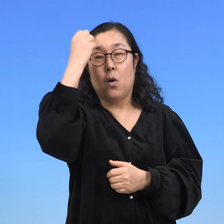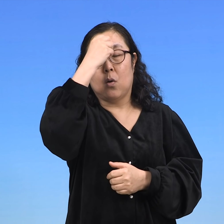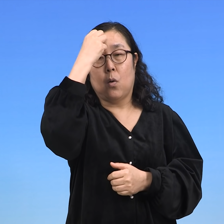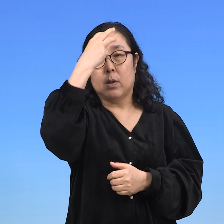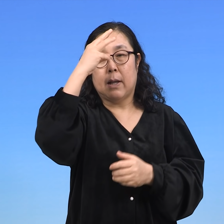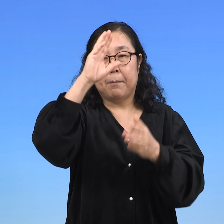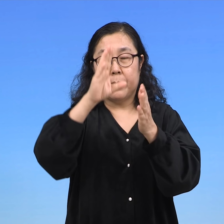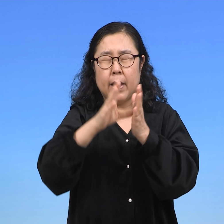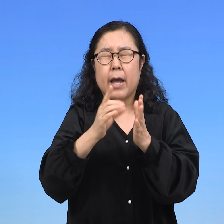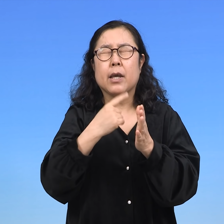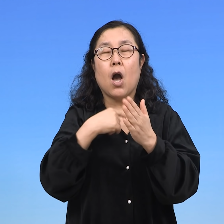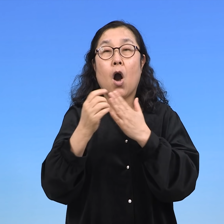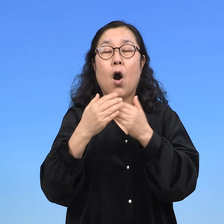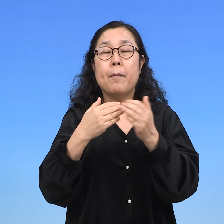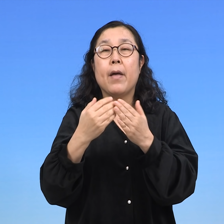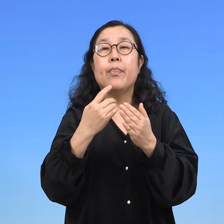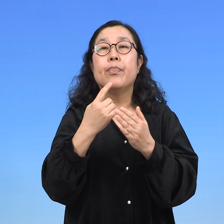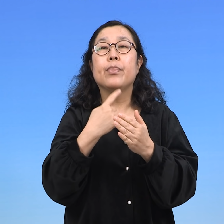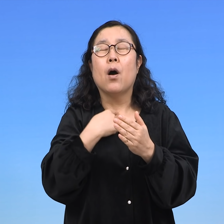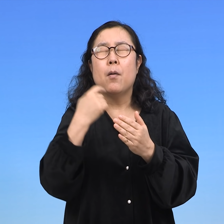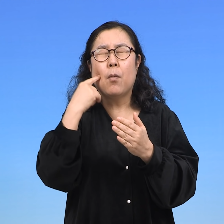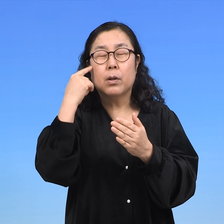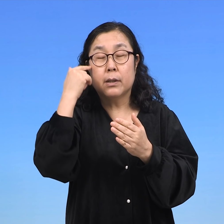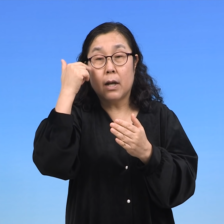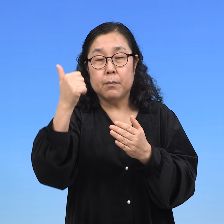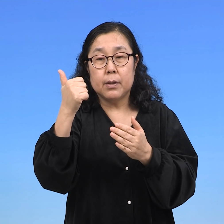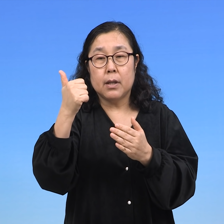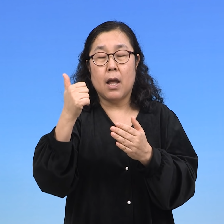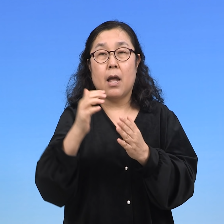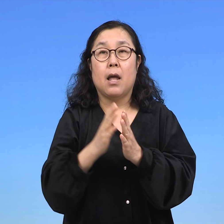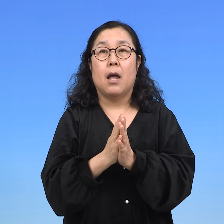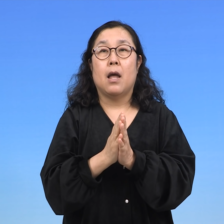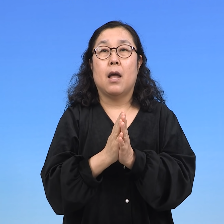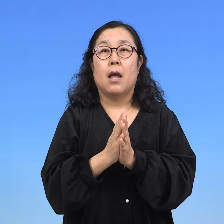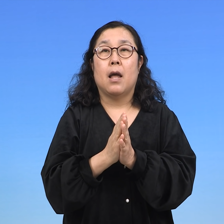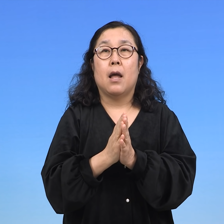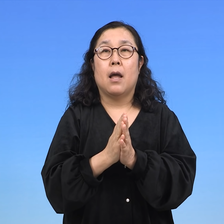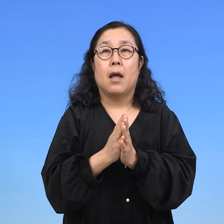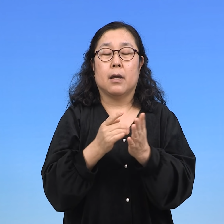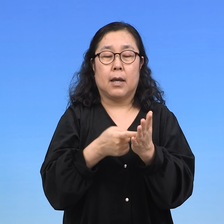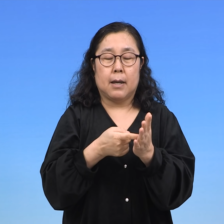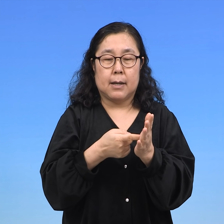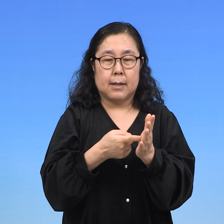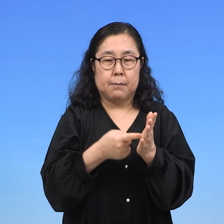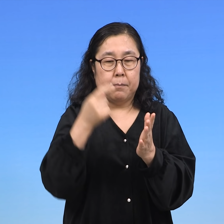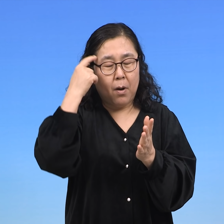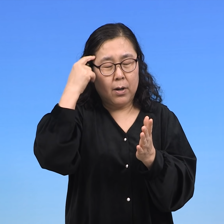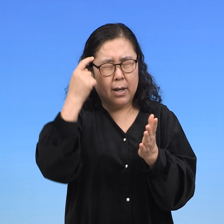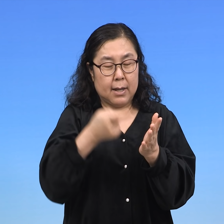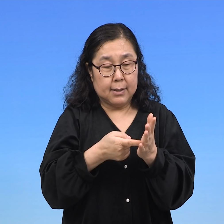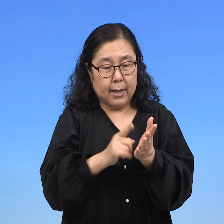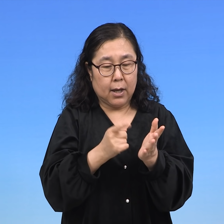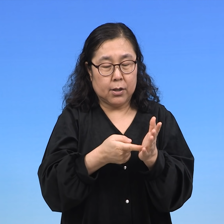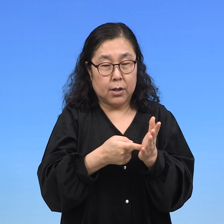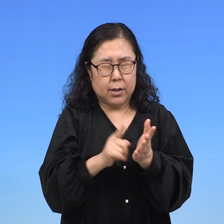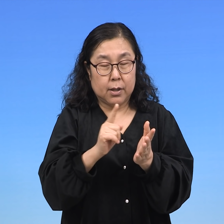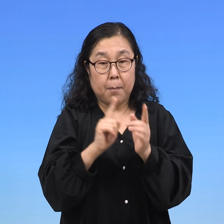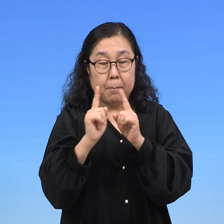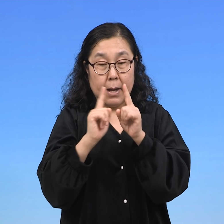고등학교 3학년 때 겪었던 목사님인데 너무나 각인된 한마디, 그 목사님이 막 너무너무